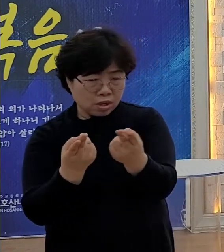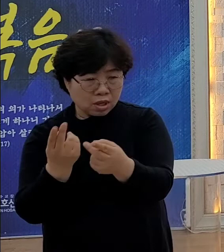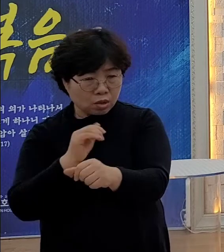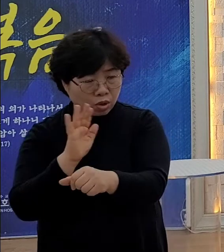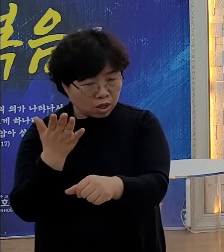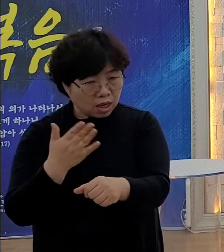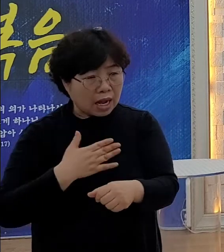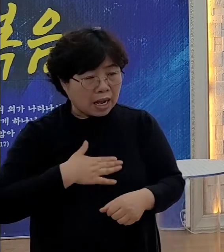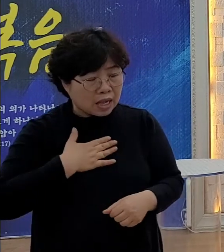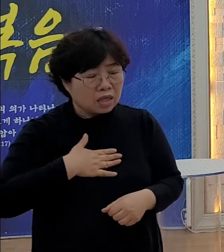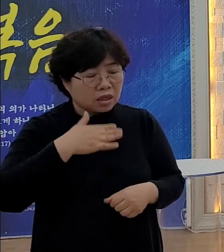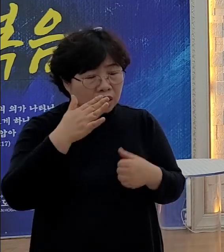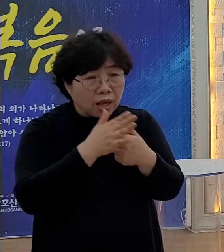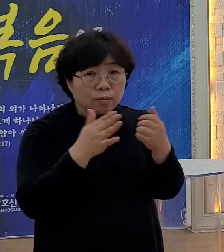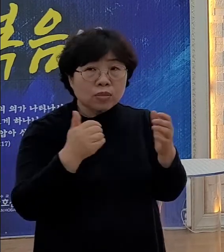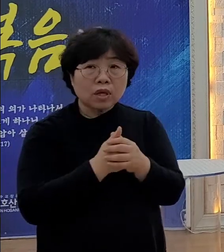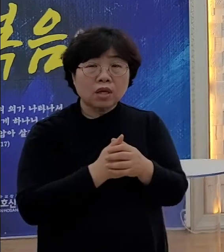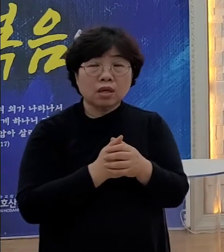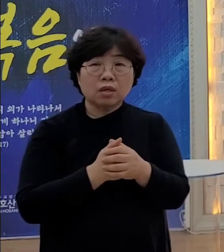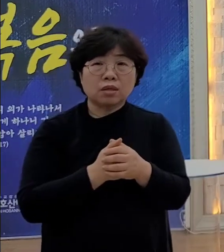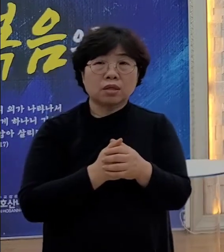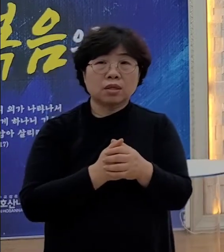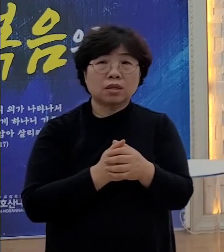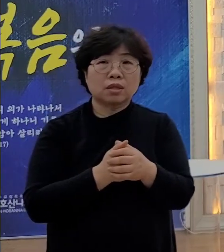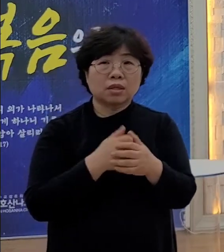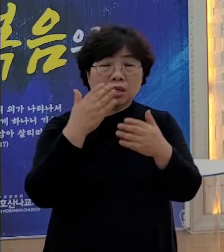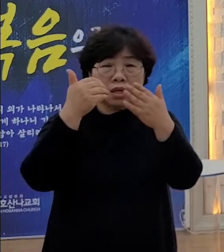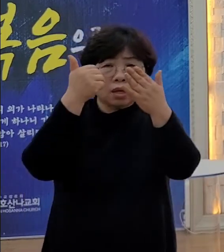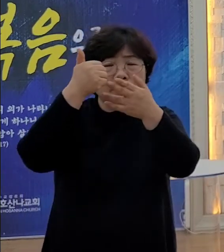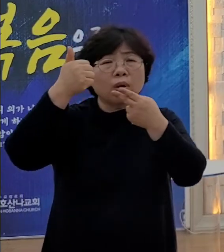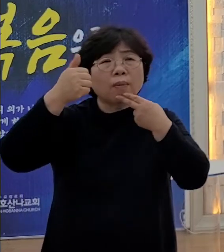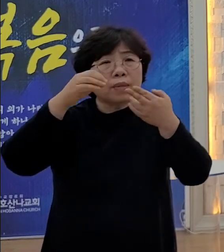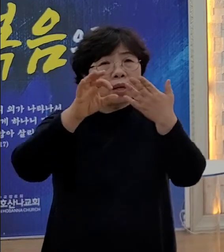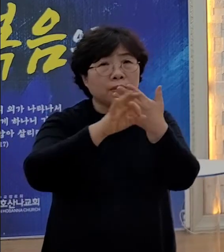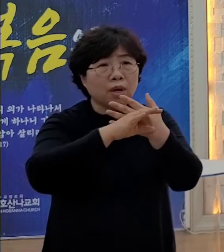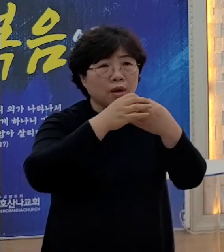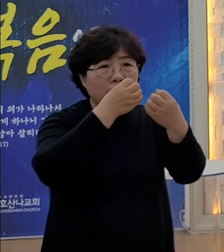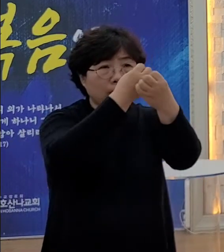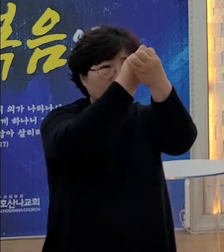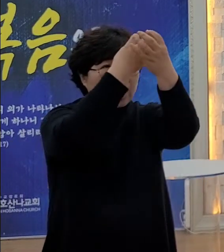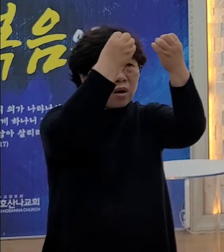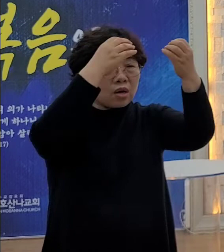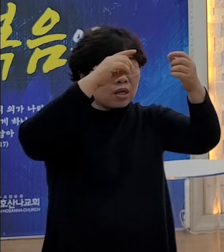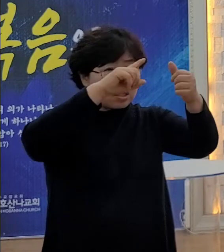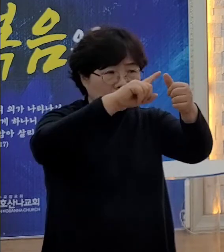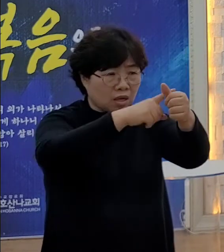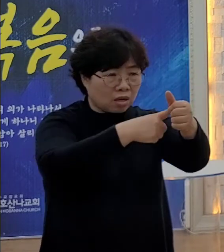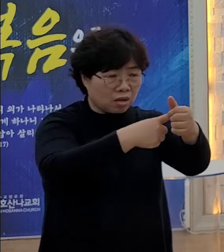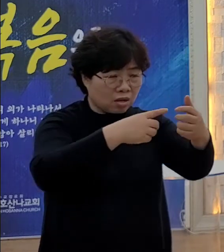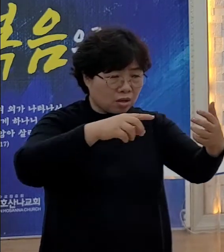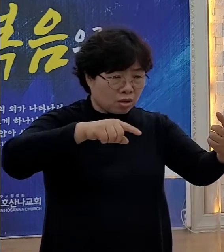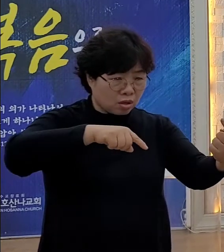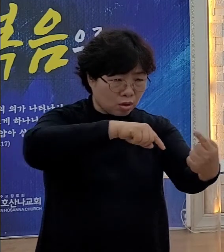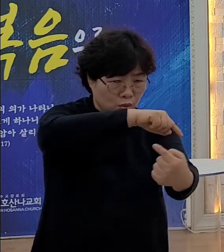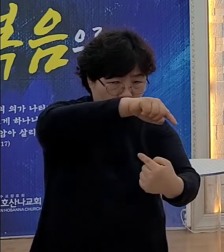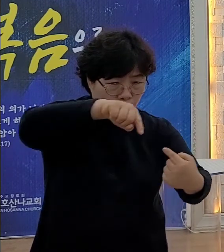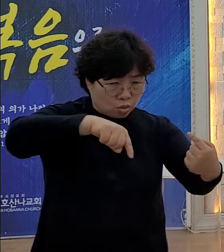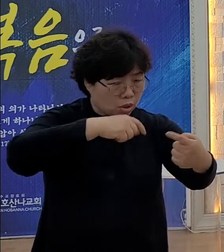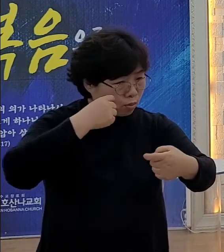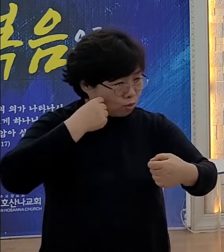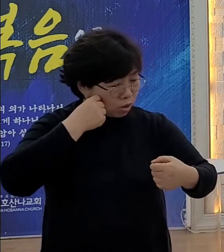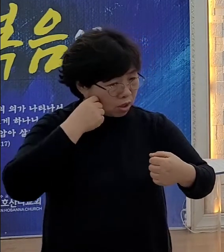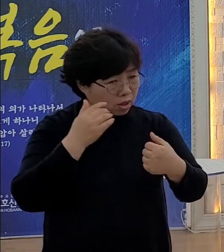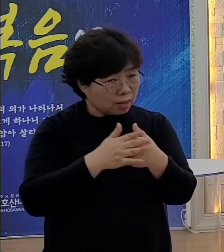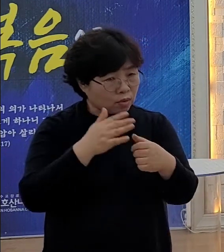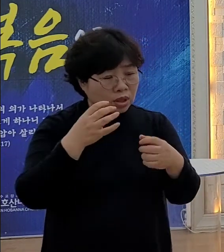지구계를 돌리지 않는 이상 이게 마음대로 지나간다고 누가 말할 수 있습니까? 그 천체를 연구하는